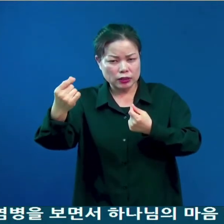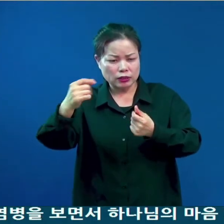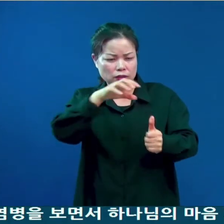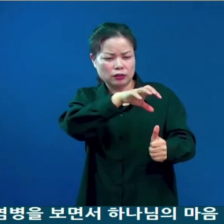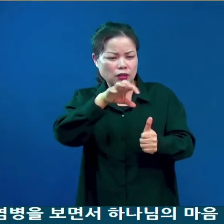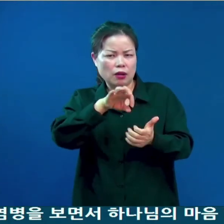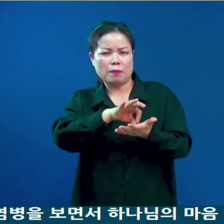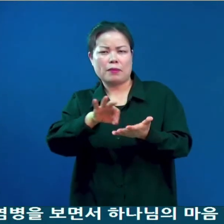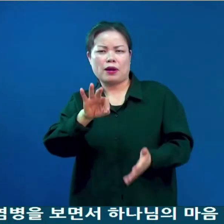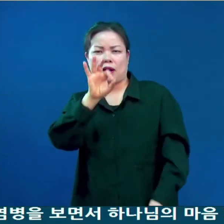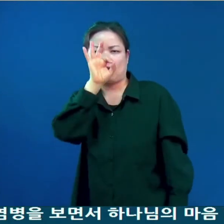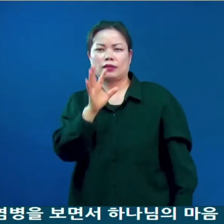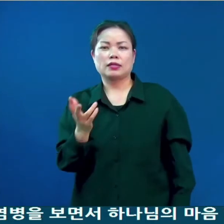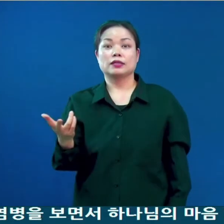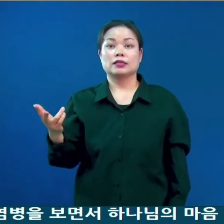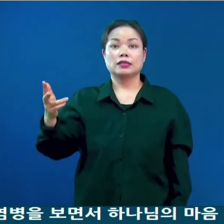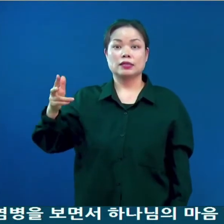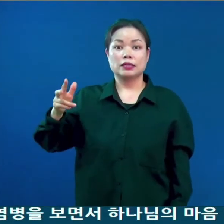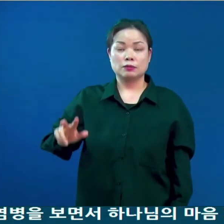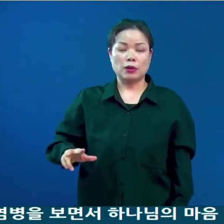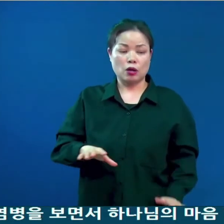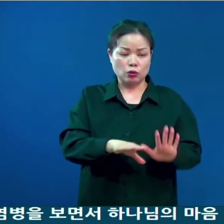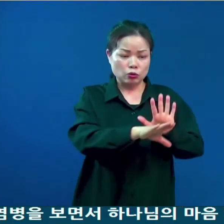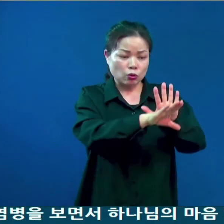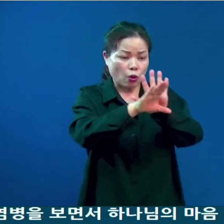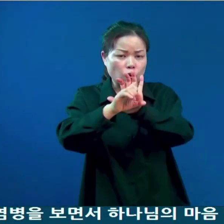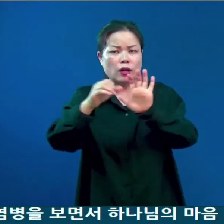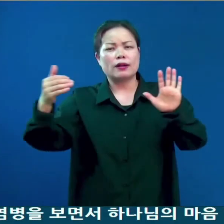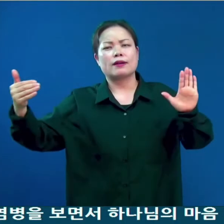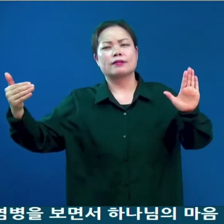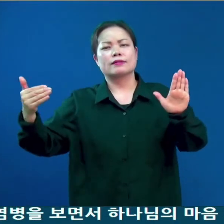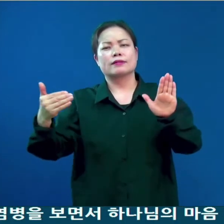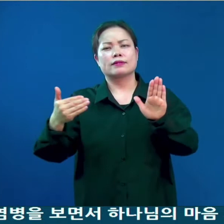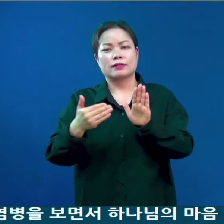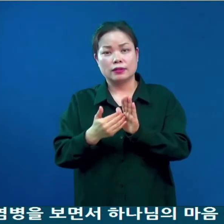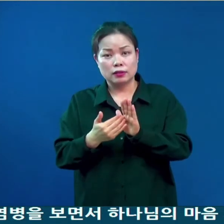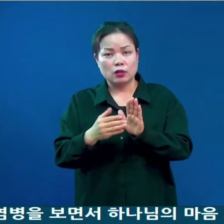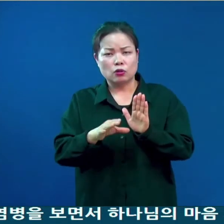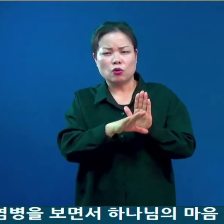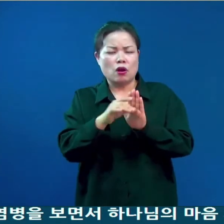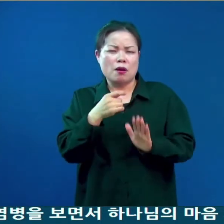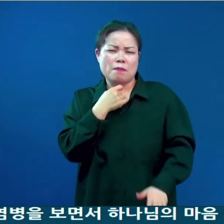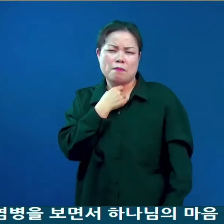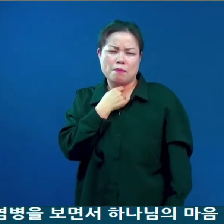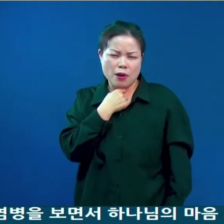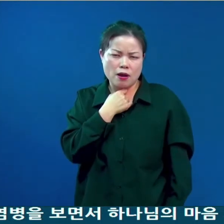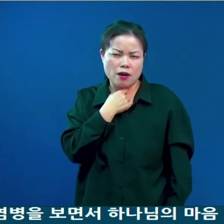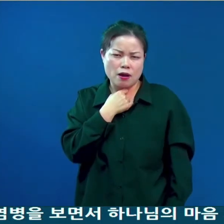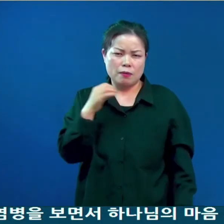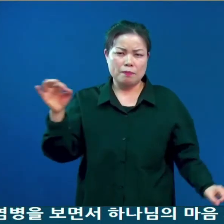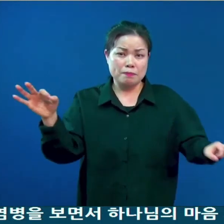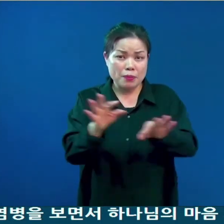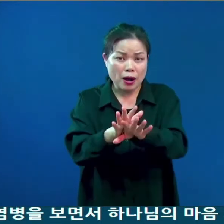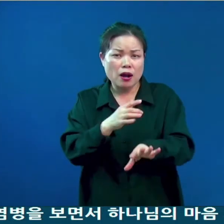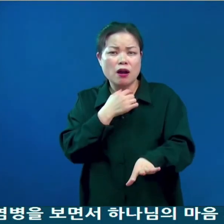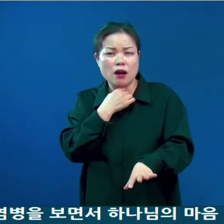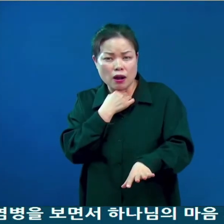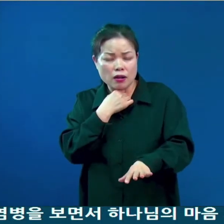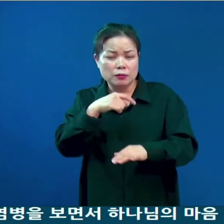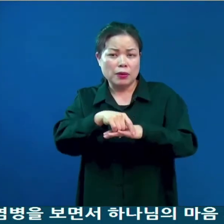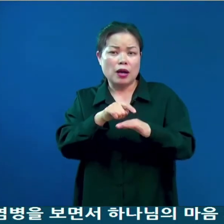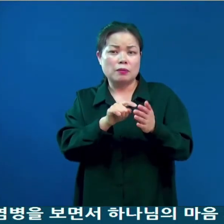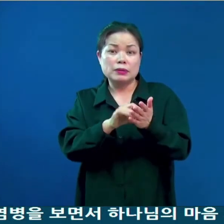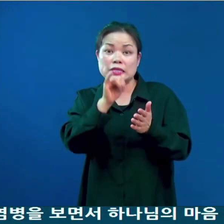적용할 수는 없지만, 코로나가 끝나는 그 지점, 그리고 코로나가 끝나기를 바라는 마음으로 우리가 살아갈